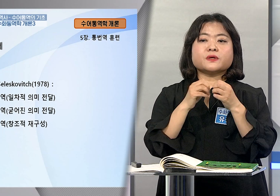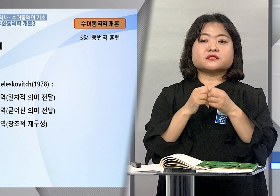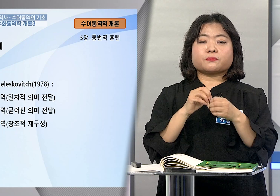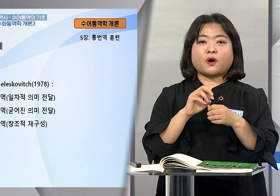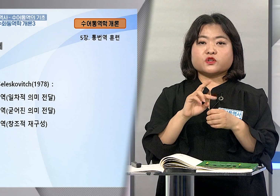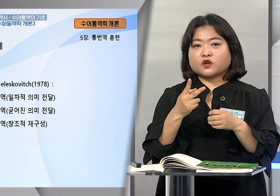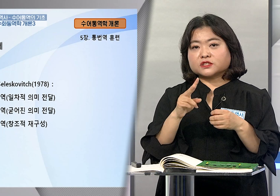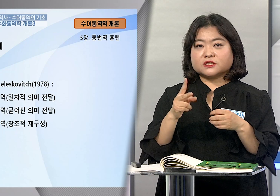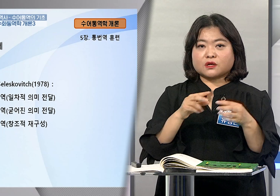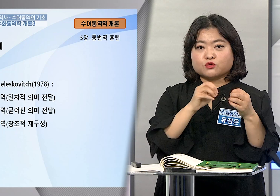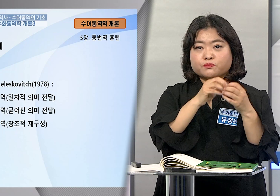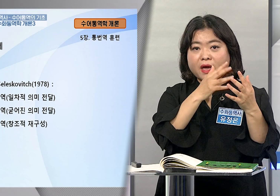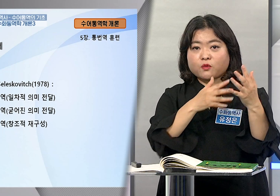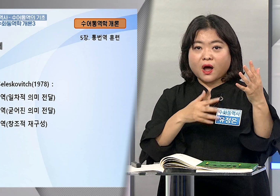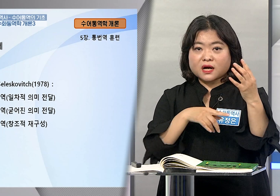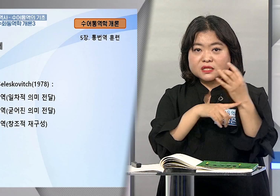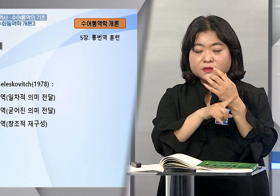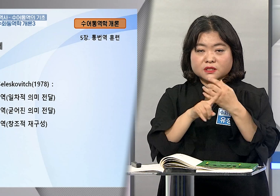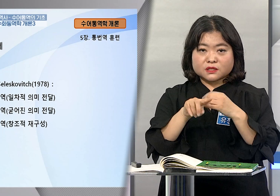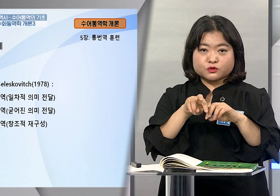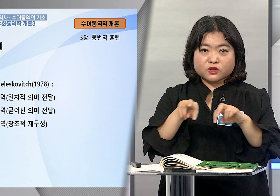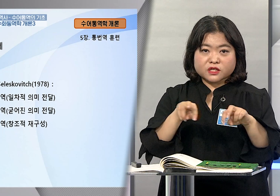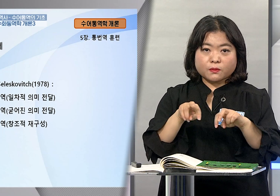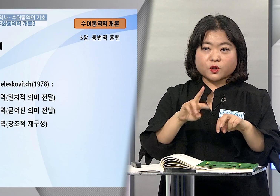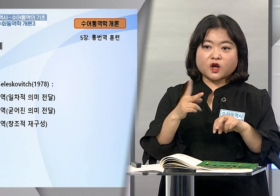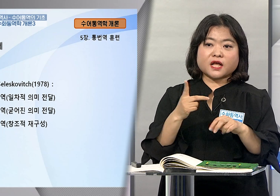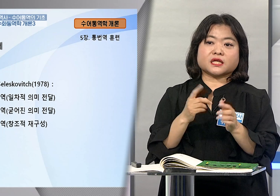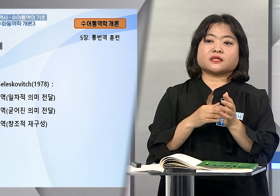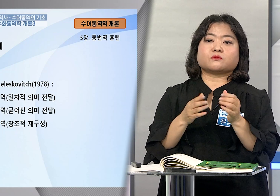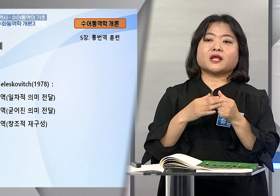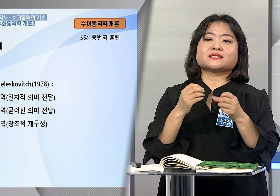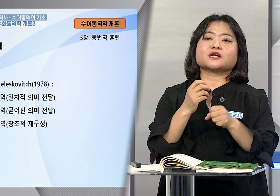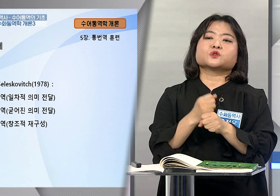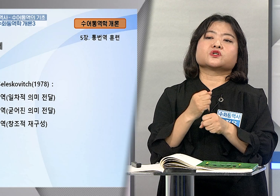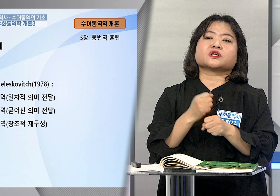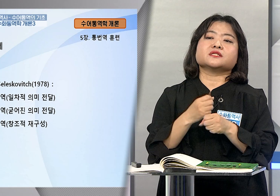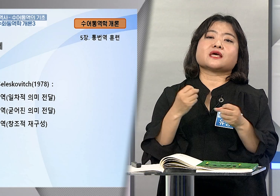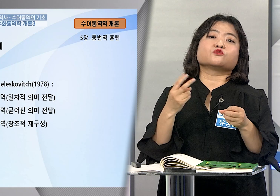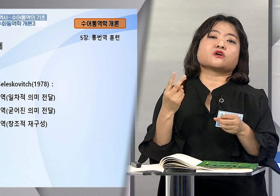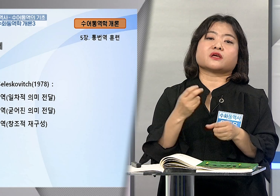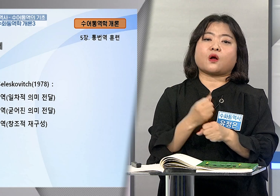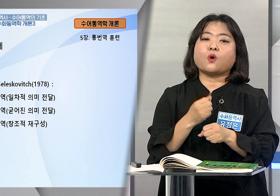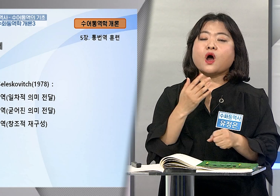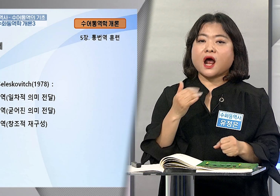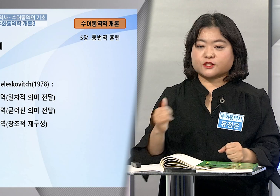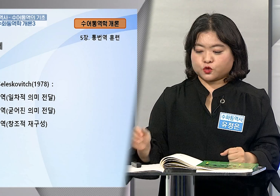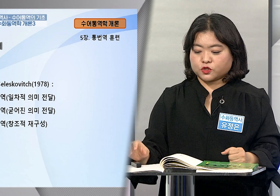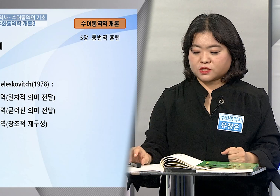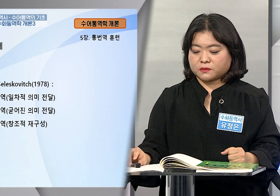문맥적 번역은 이제 문맥과 의미를 분석해서 번역하기 때문에 창조적인 재구성이라고 할 수 있습니다.